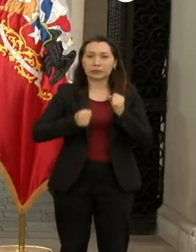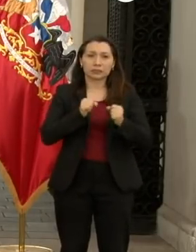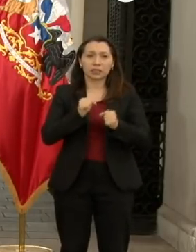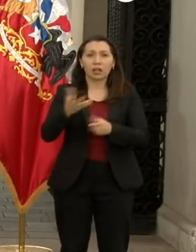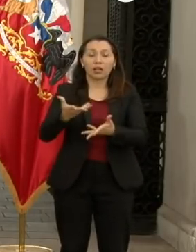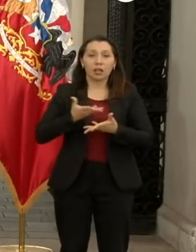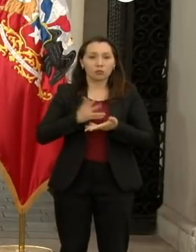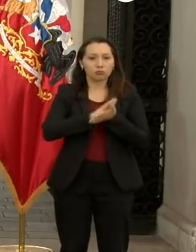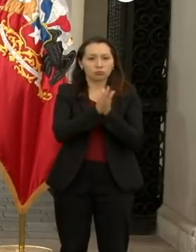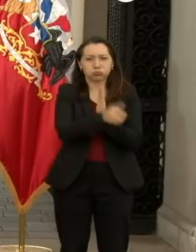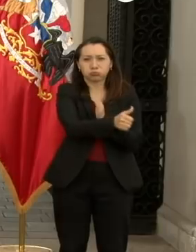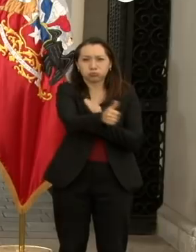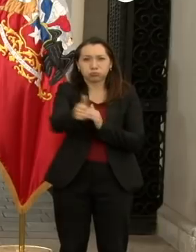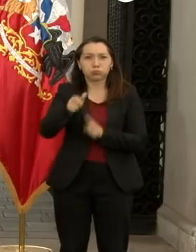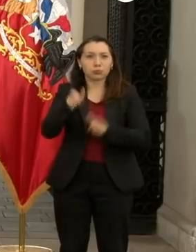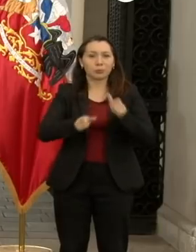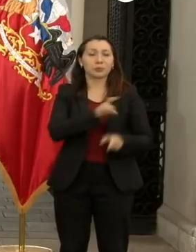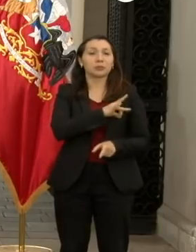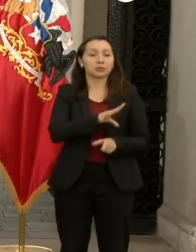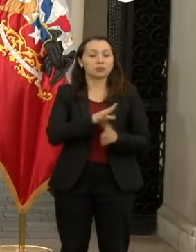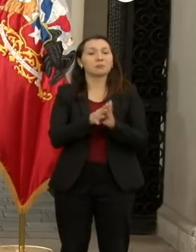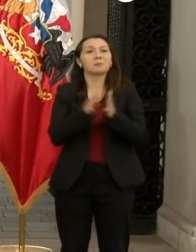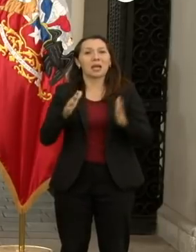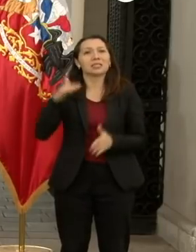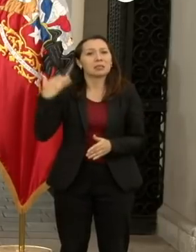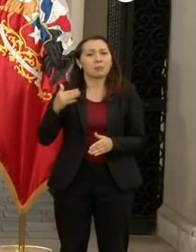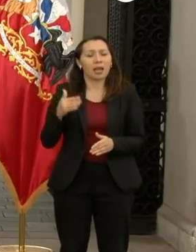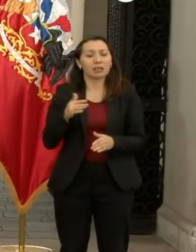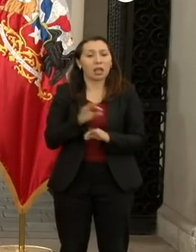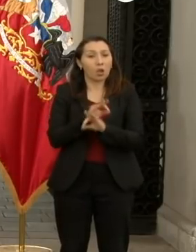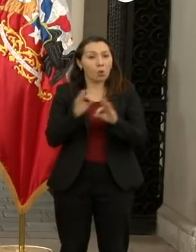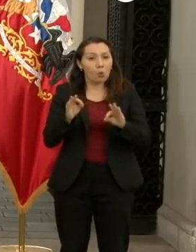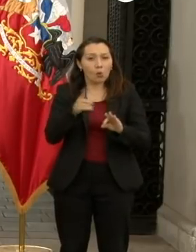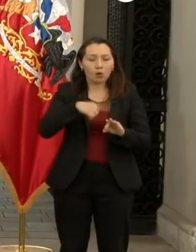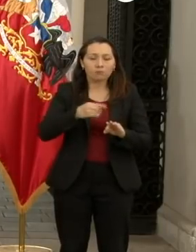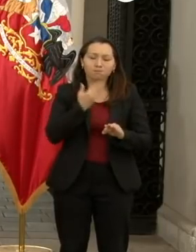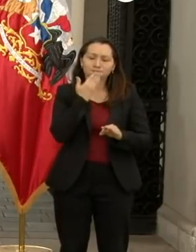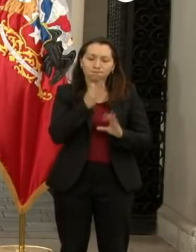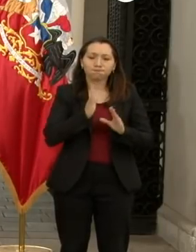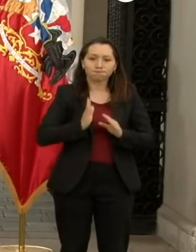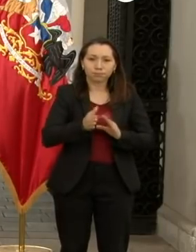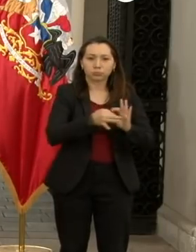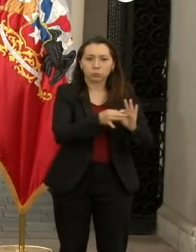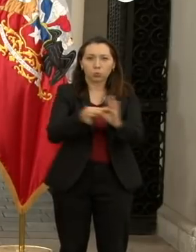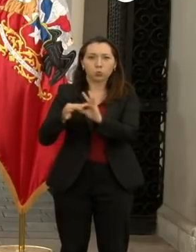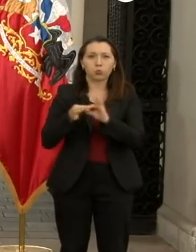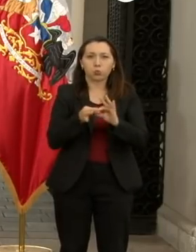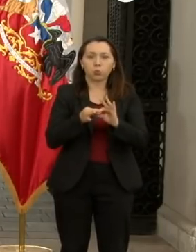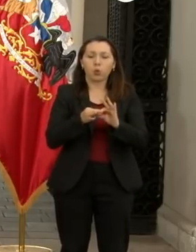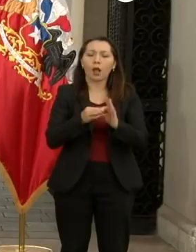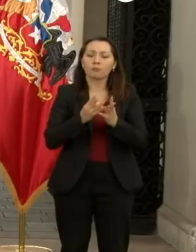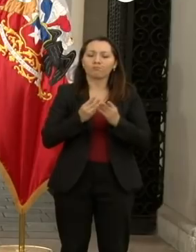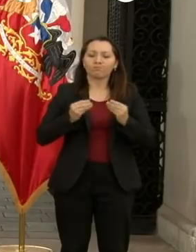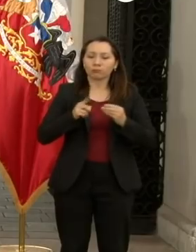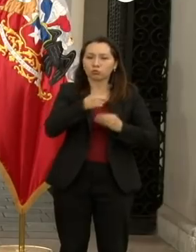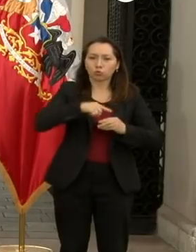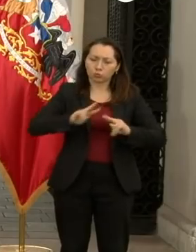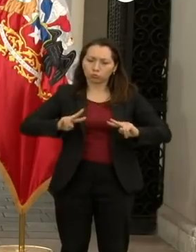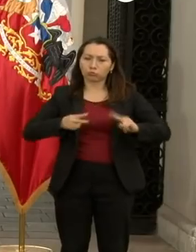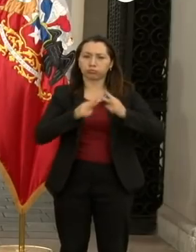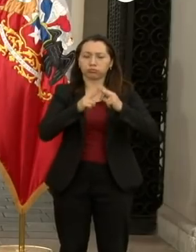angustias a todos los chilenos, es más importante que nunca mantener la unidad, el espíritu